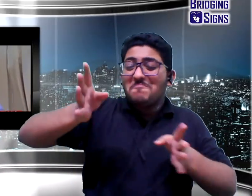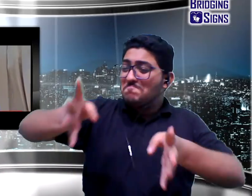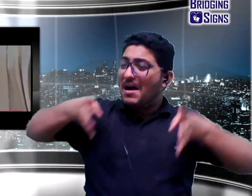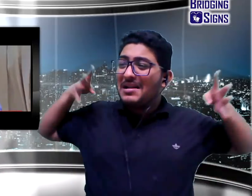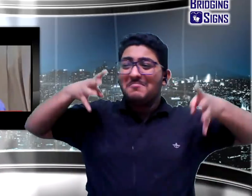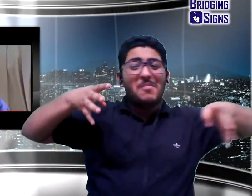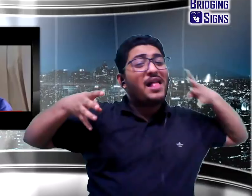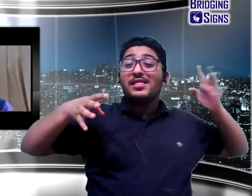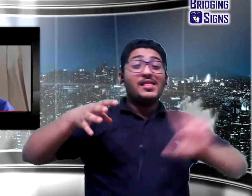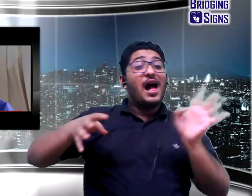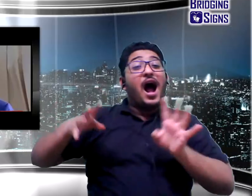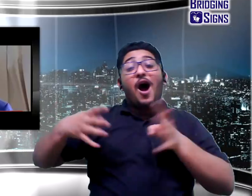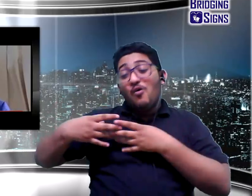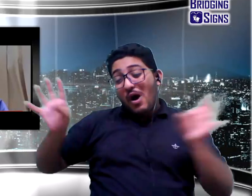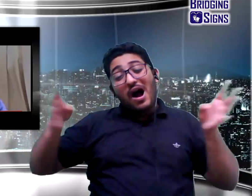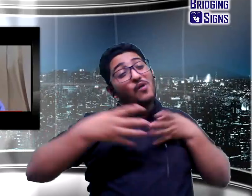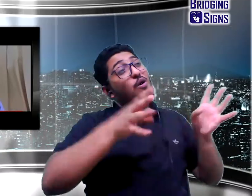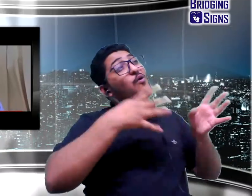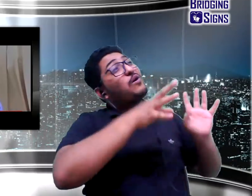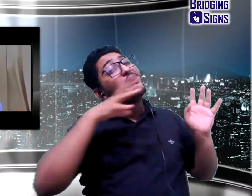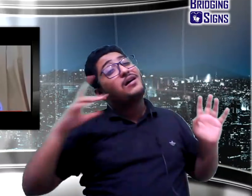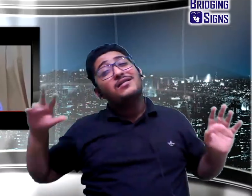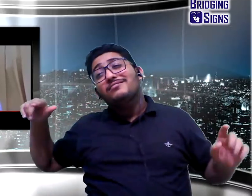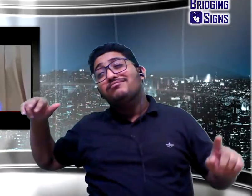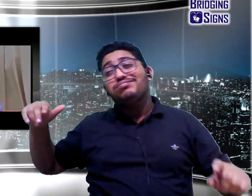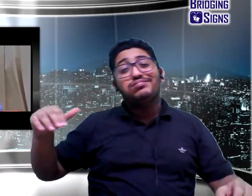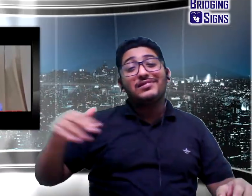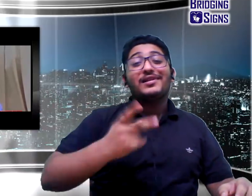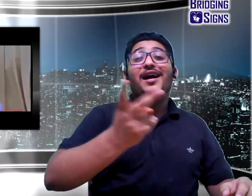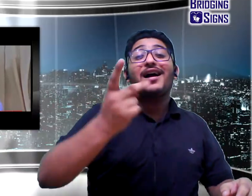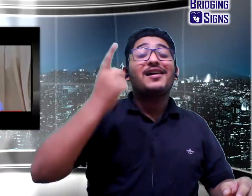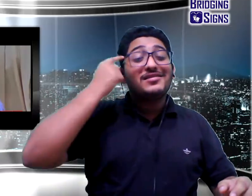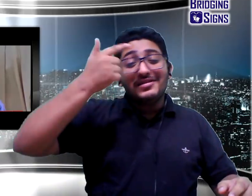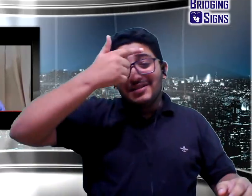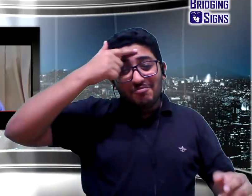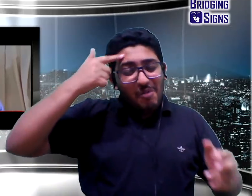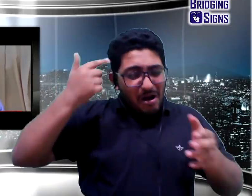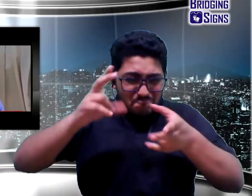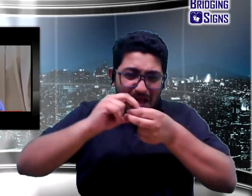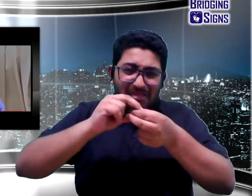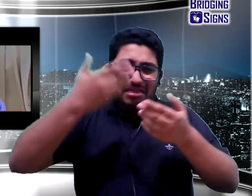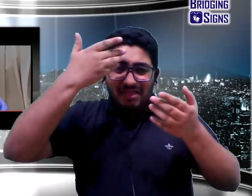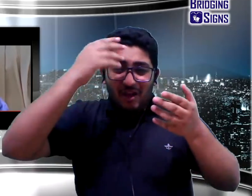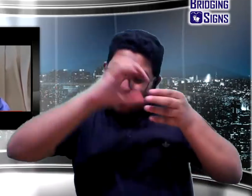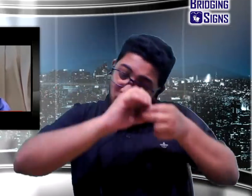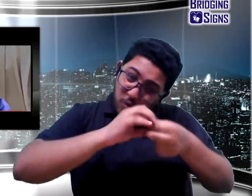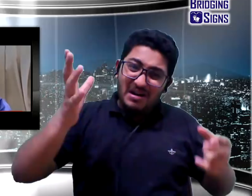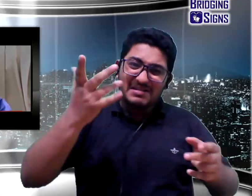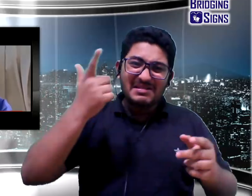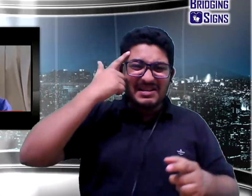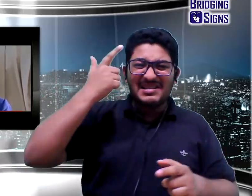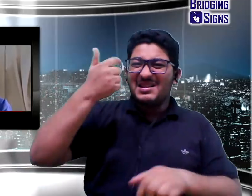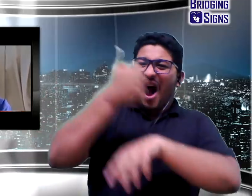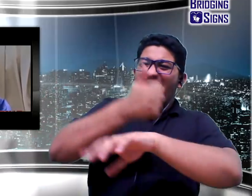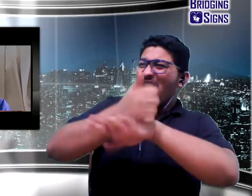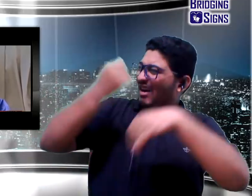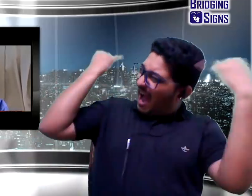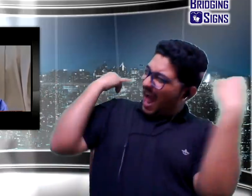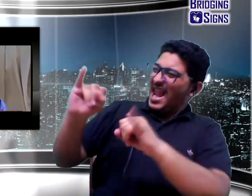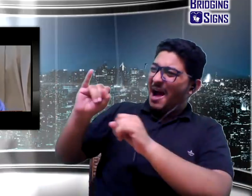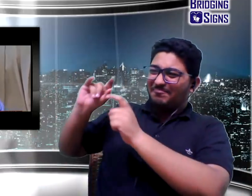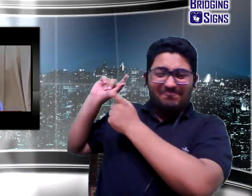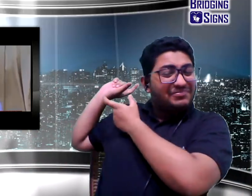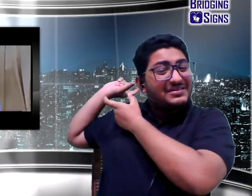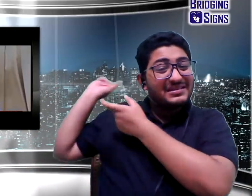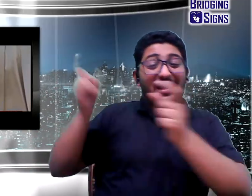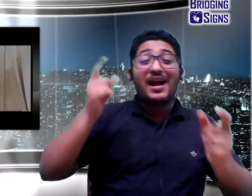अमृतसर सब तों तकड़ी मंडी हुंदे सी। अज साडी किस्मत ते ताले लाते मनू सरकारां नूं, उदन जिदन कोई